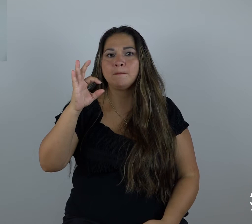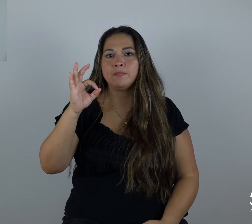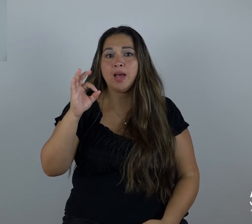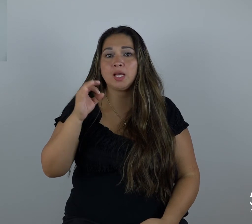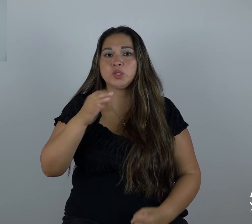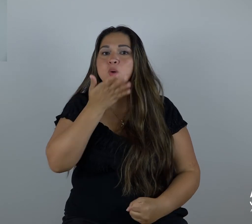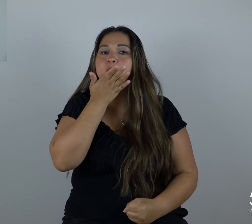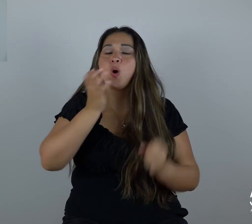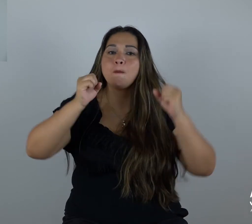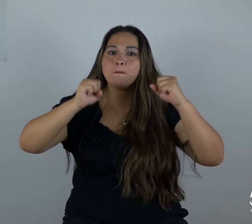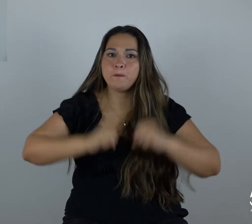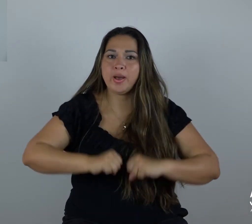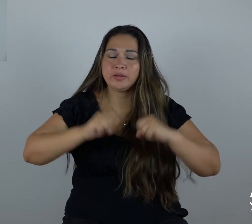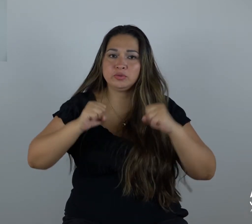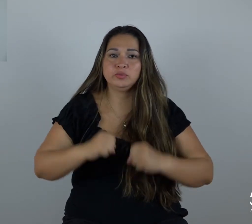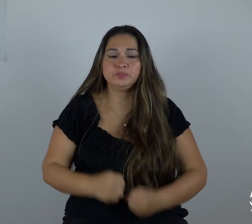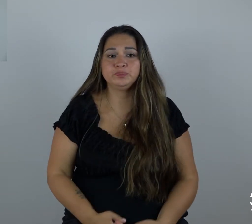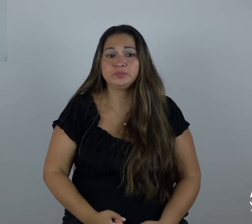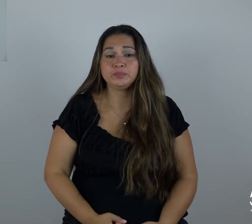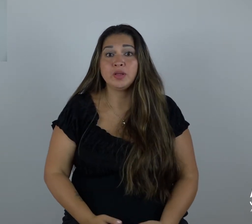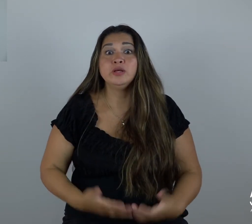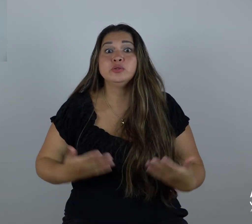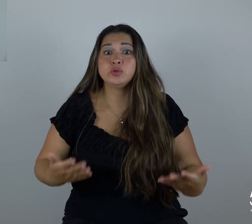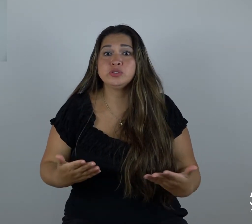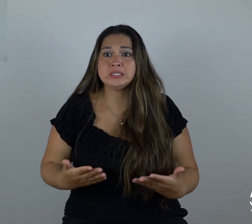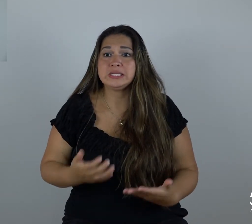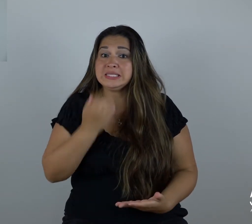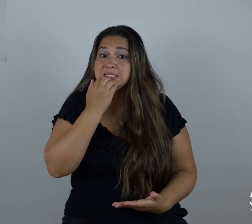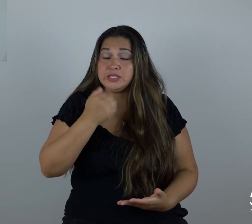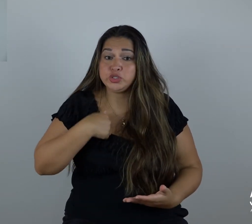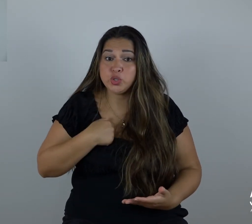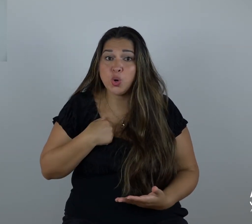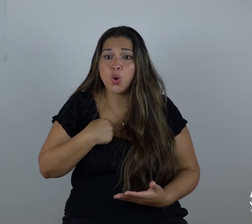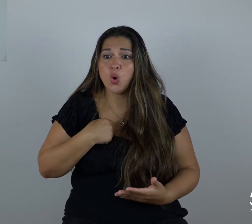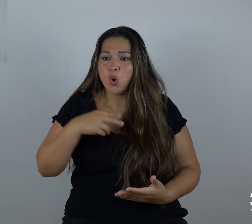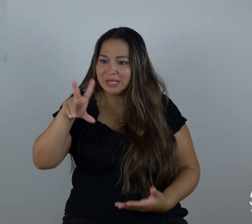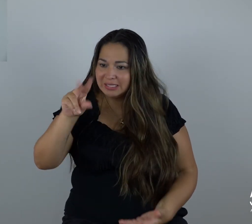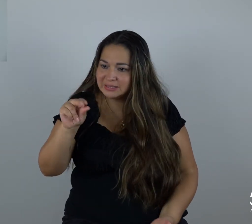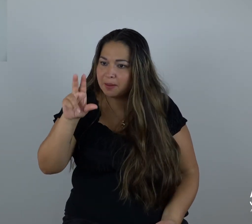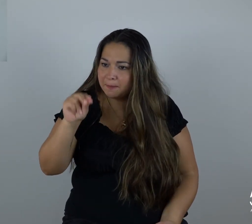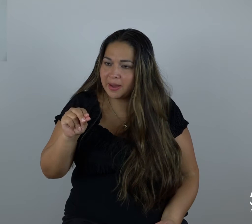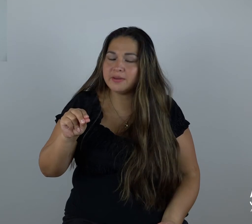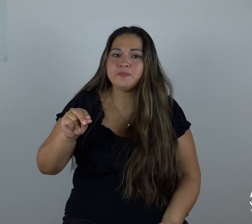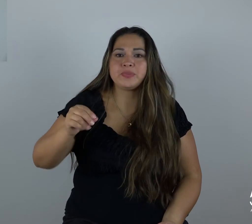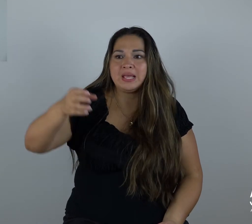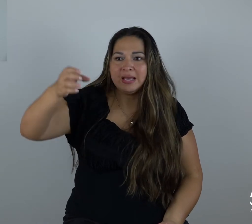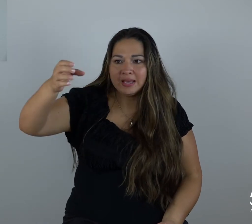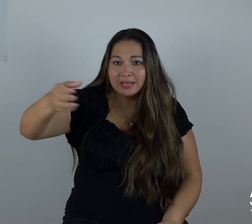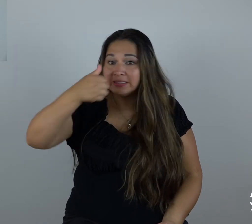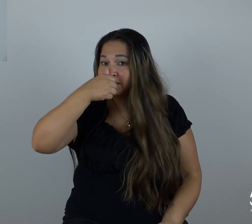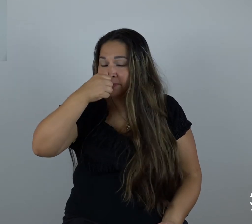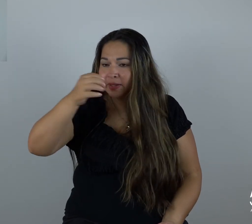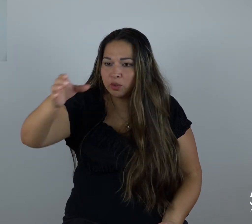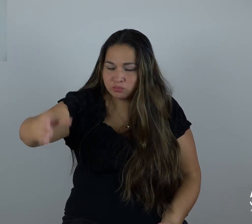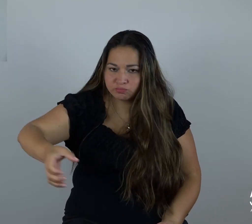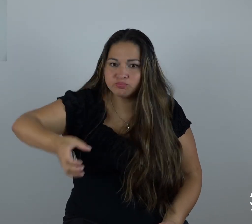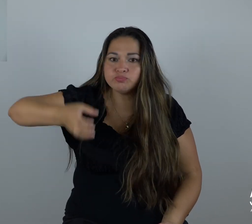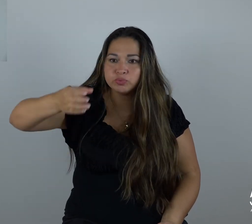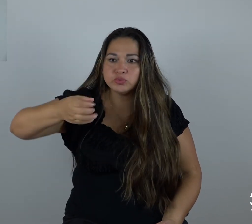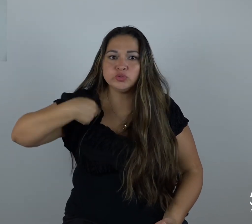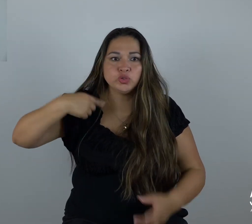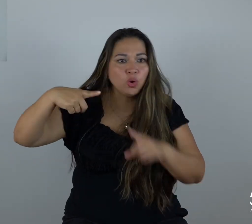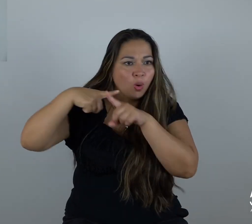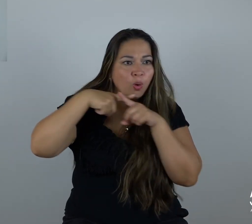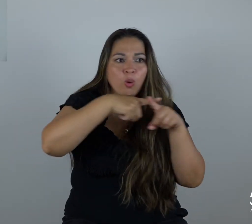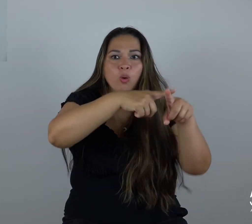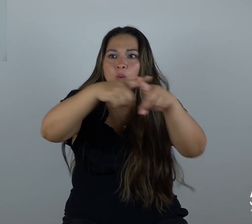tiene la cena del Señor, el valor que tiene que el que yo tome de ese pan, comparta ese vino con otros creyentes